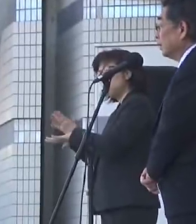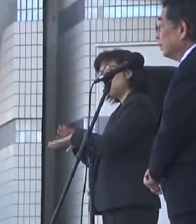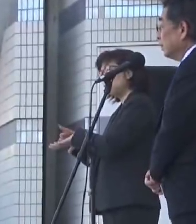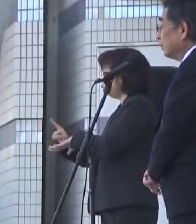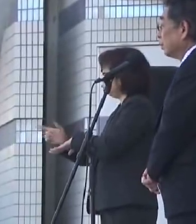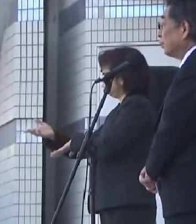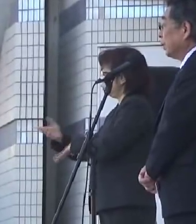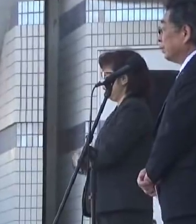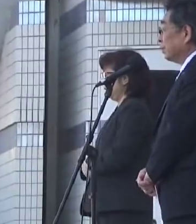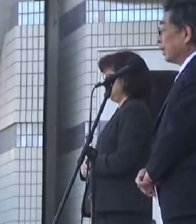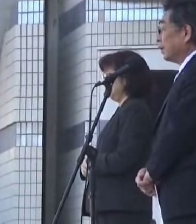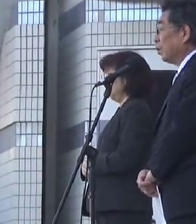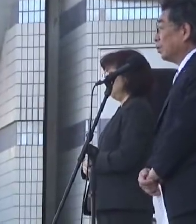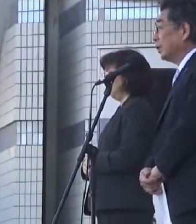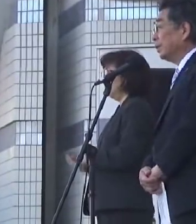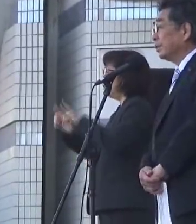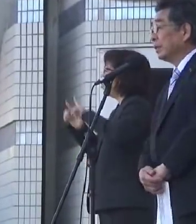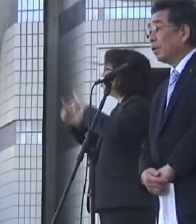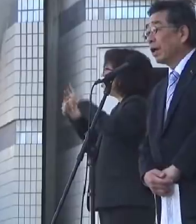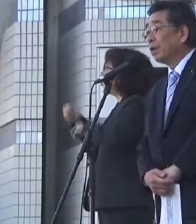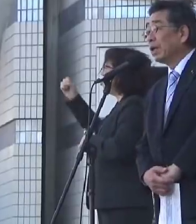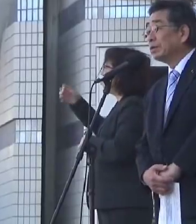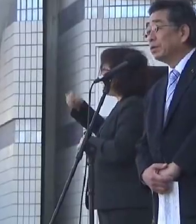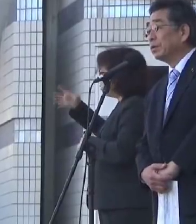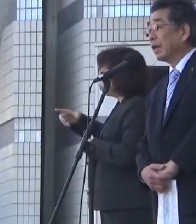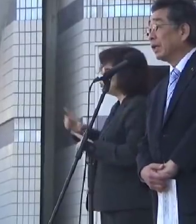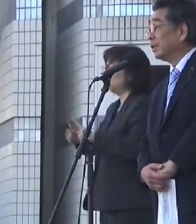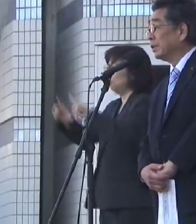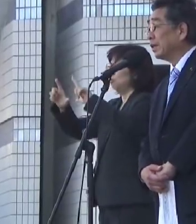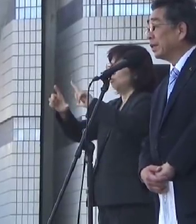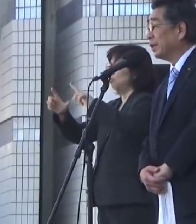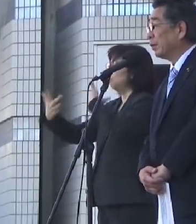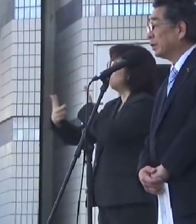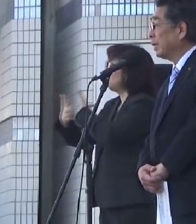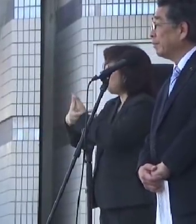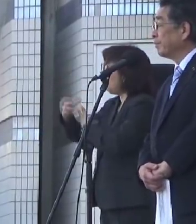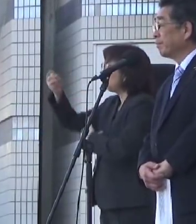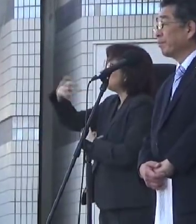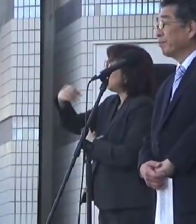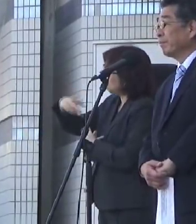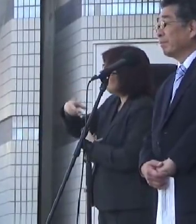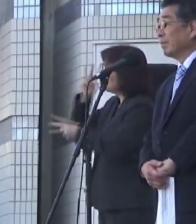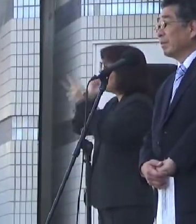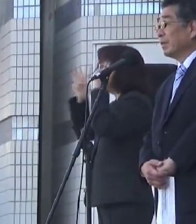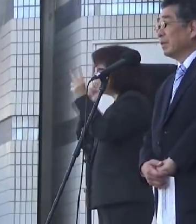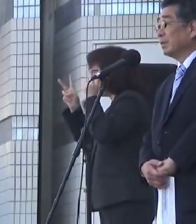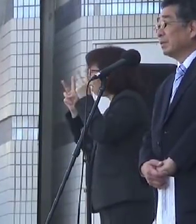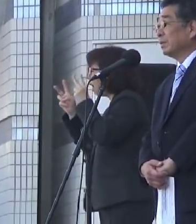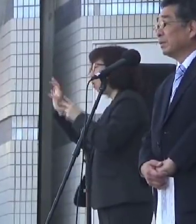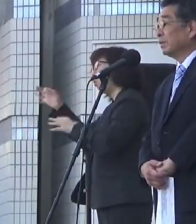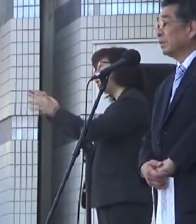ら東京電力や東北電力がお金を出すというふうな話になってきてますね。